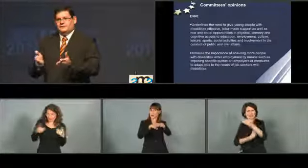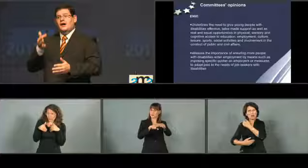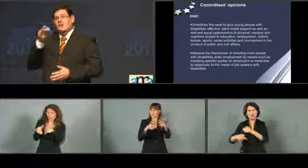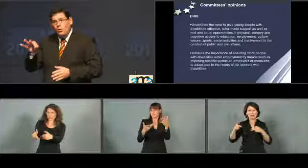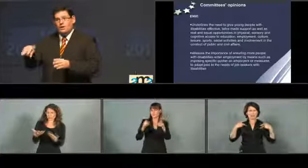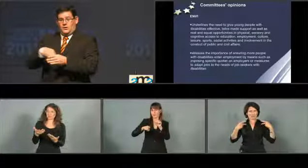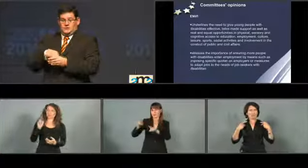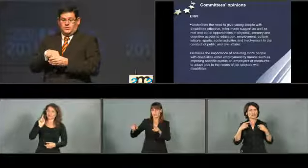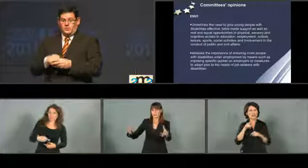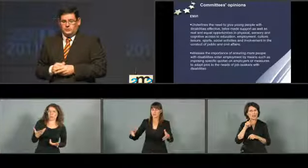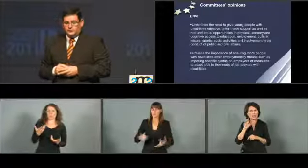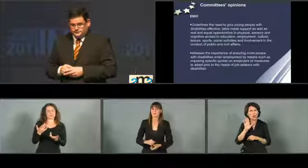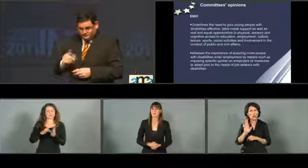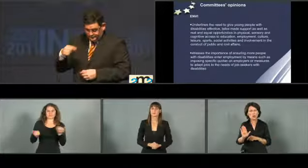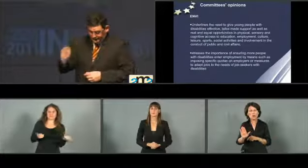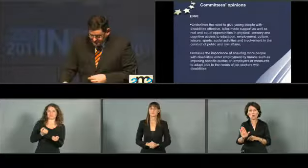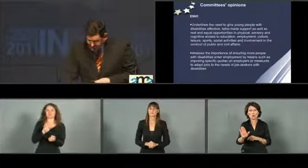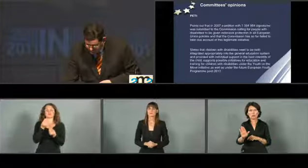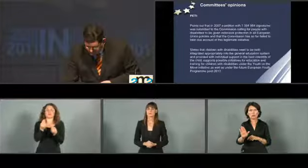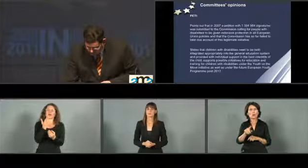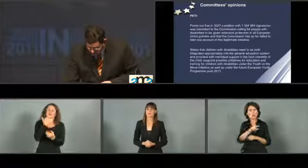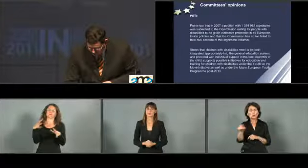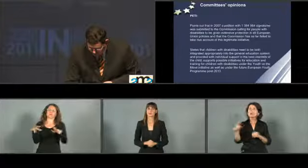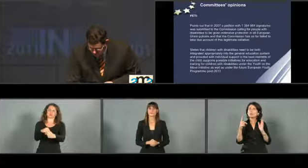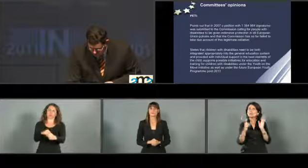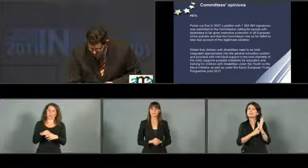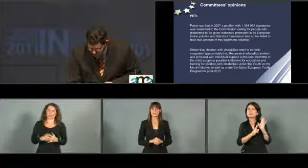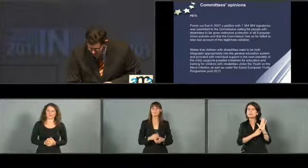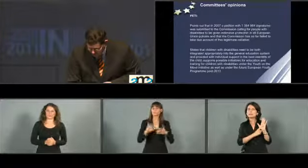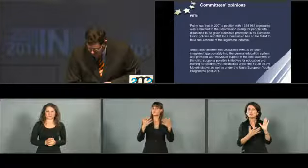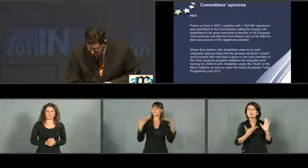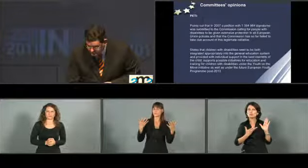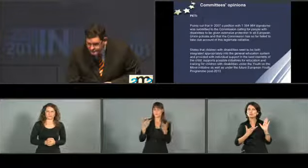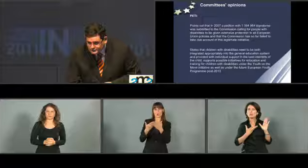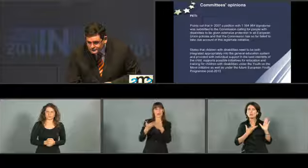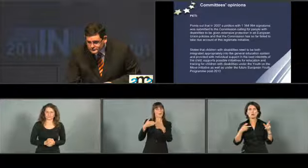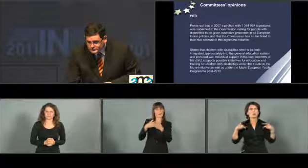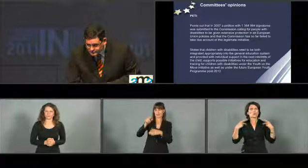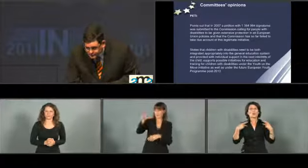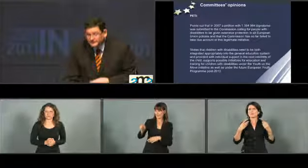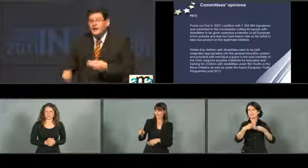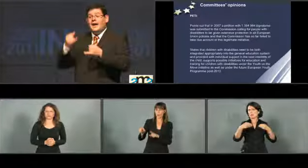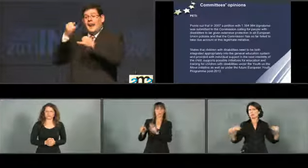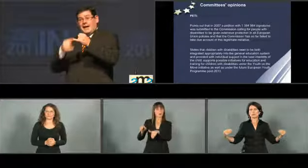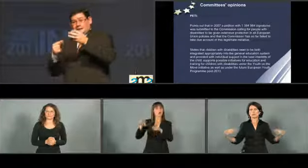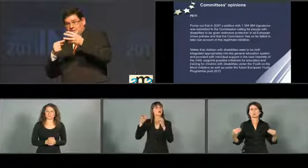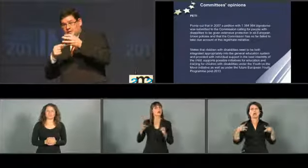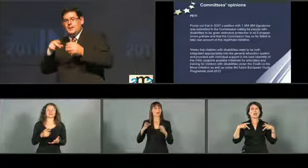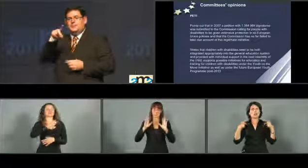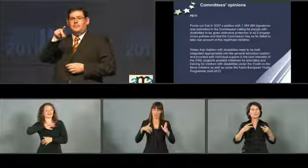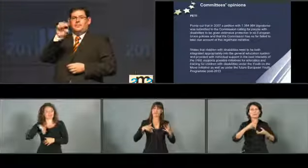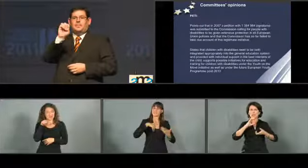Elle a le droit, après avoir une éducation, elle a le droit d'avoir une vie sociale, une vie professionnelle de qualité.